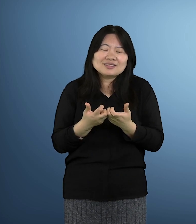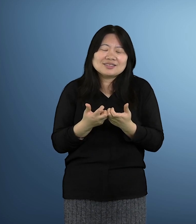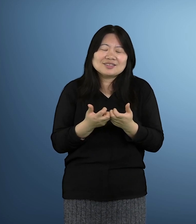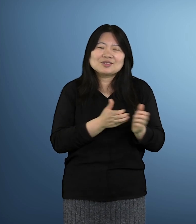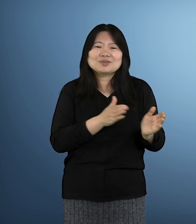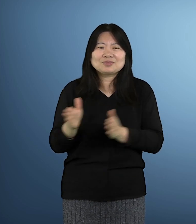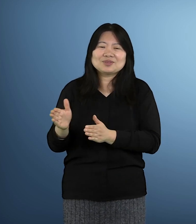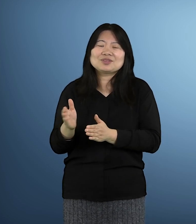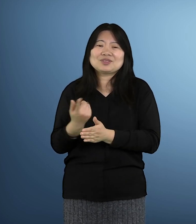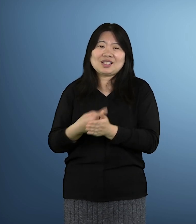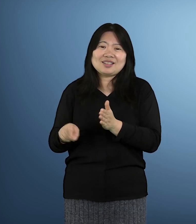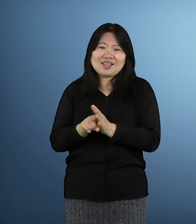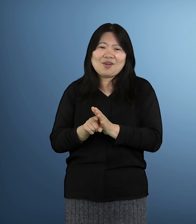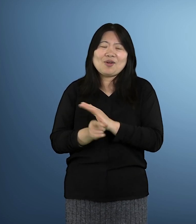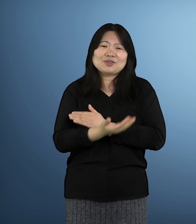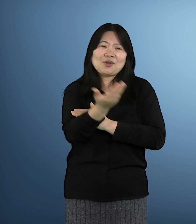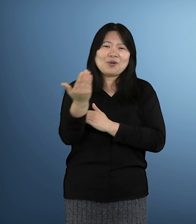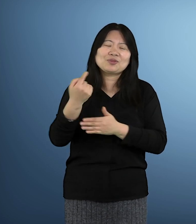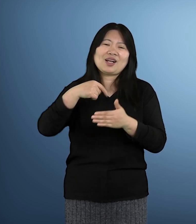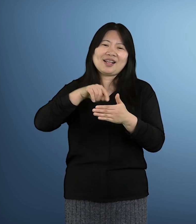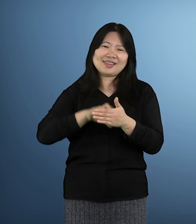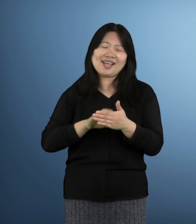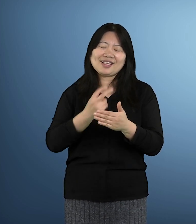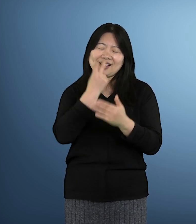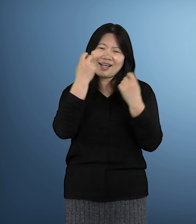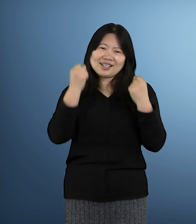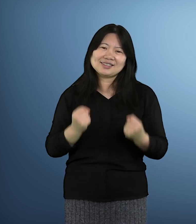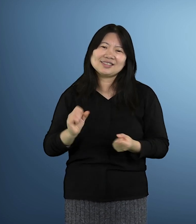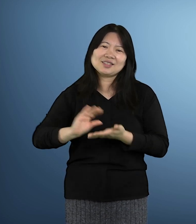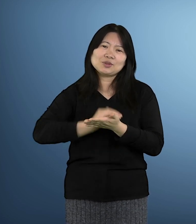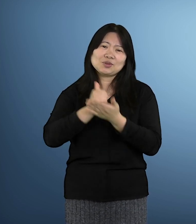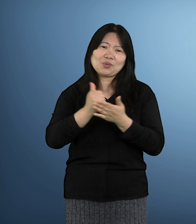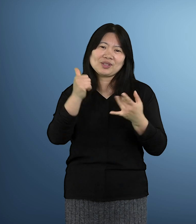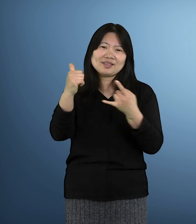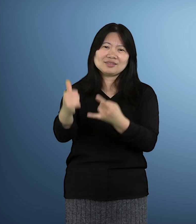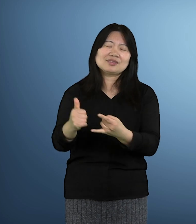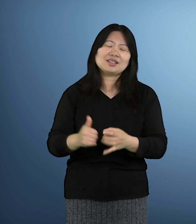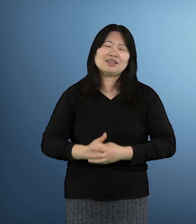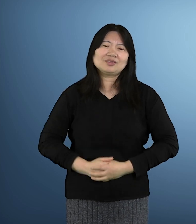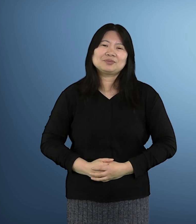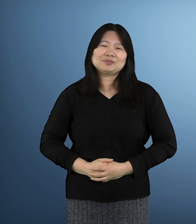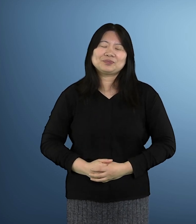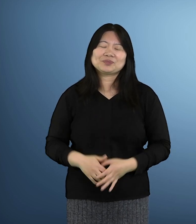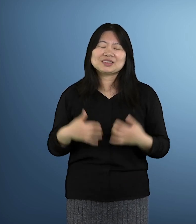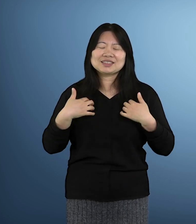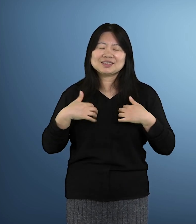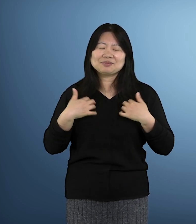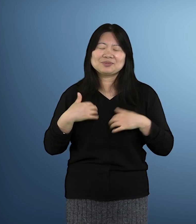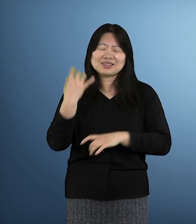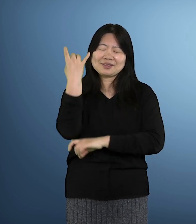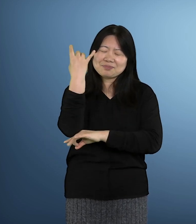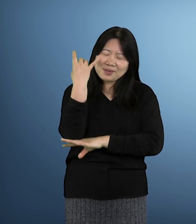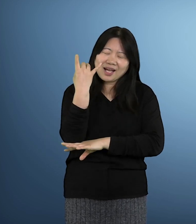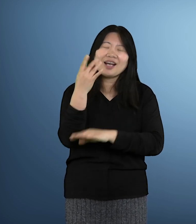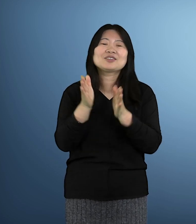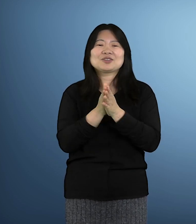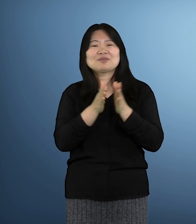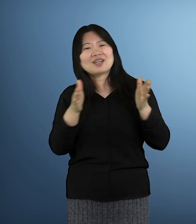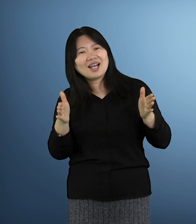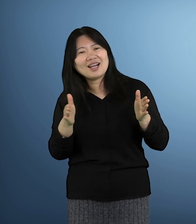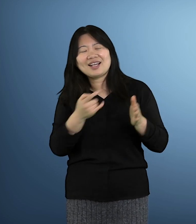있도록 여러분 안에 살아계신 그리스도께서 기쁨의 출처와